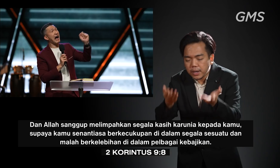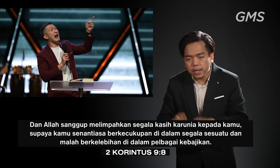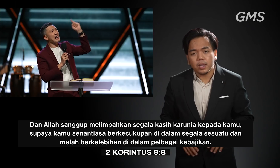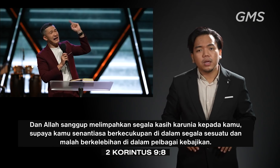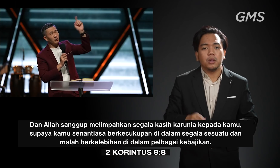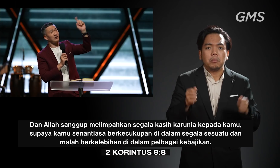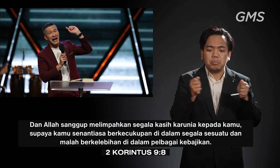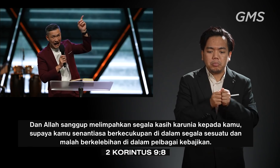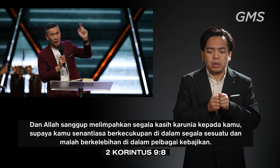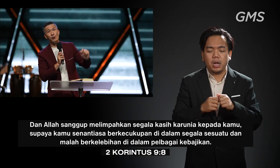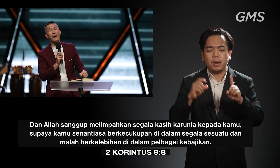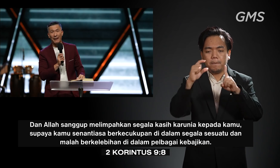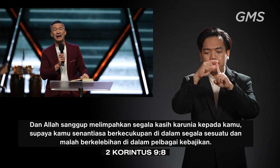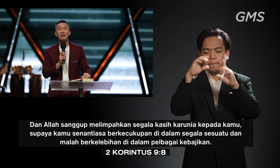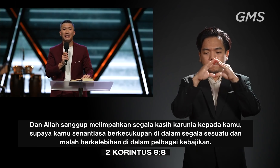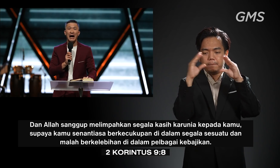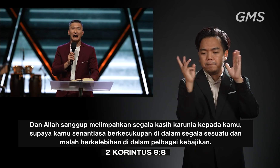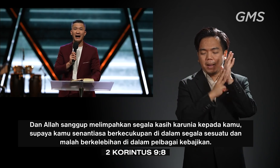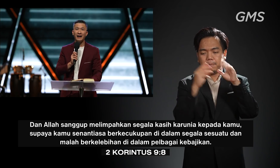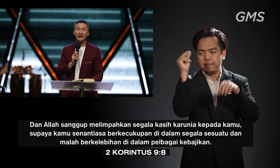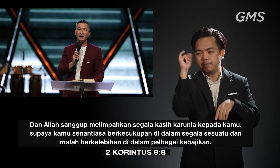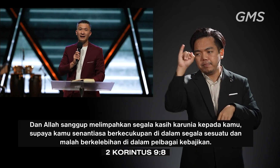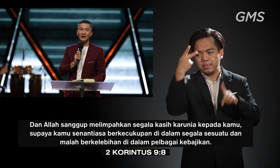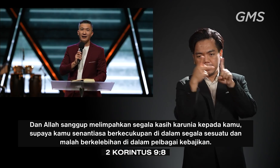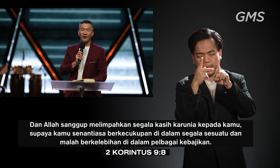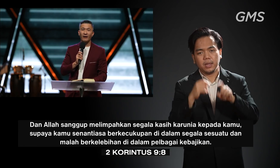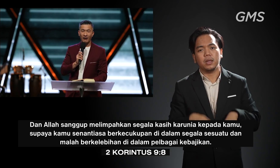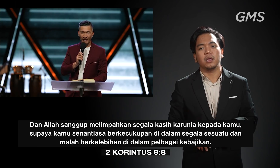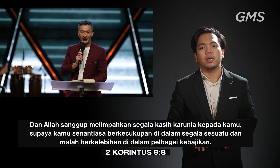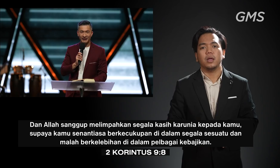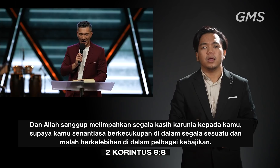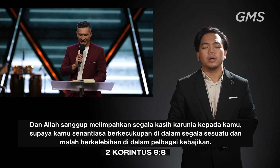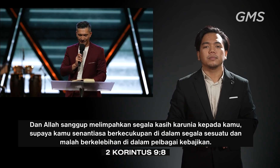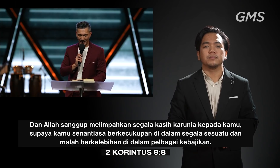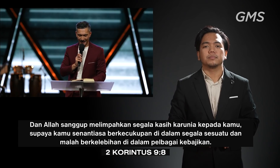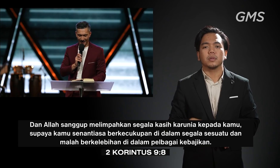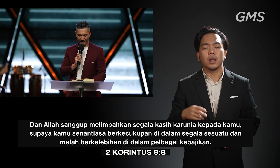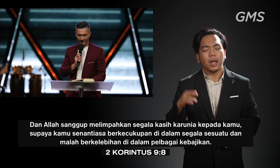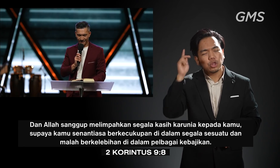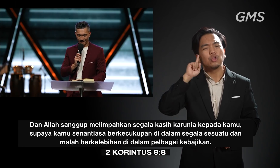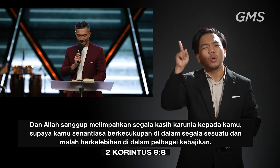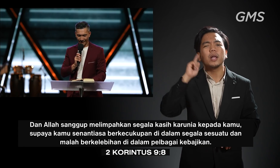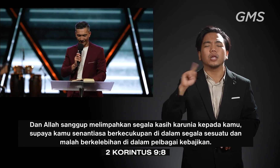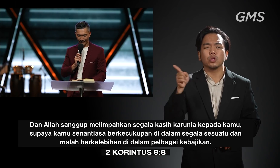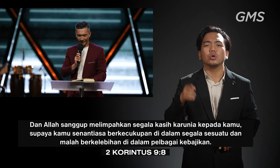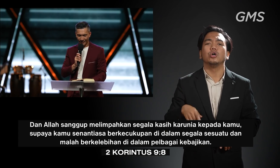Bukan, Allah itu tahu bagaimana memelihara orang-orang yang taat kepadanya.